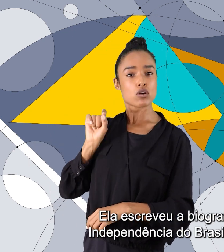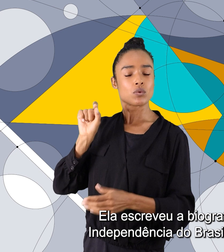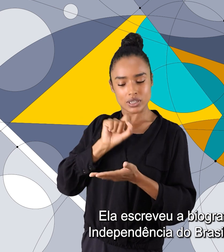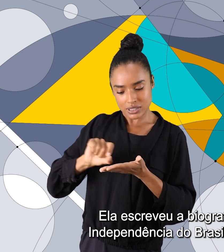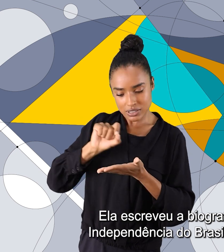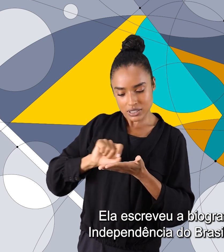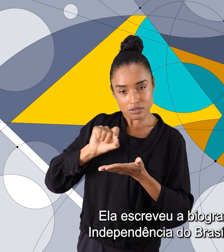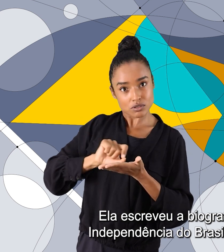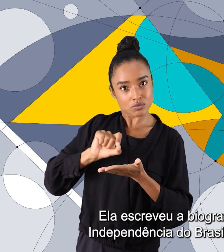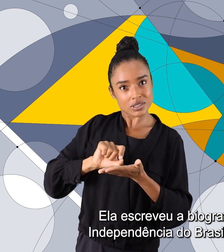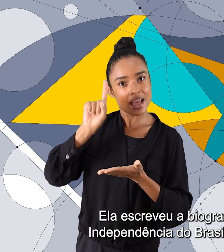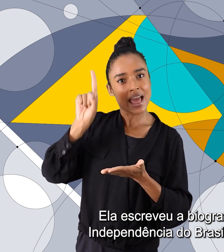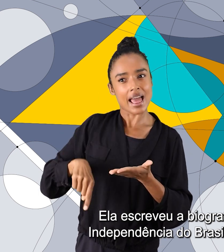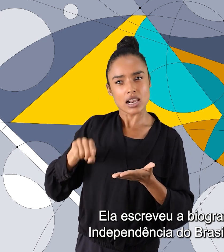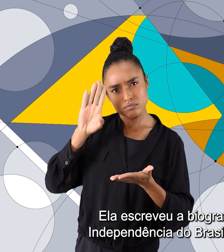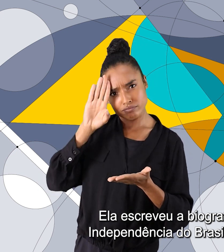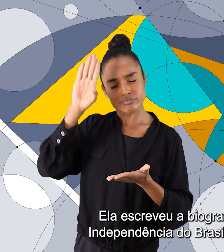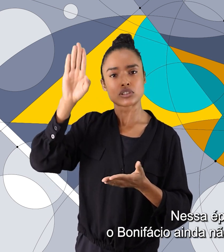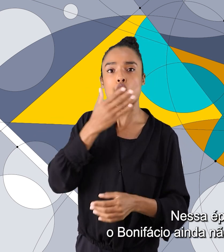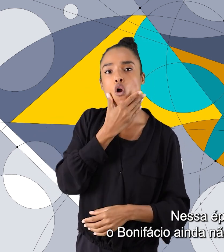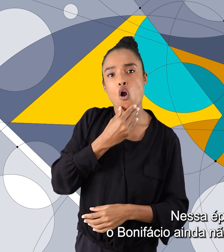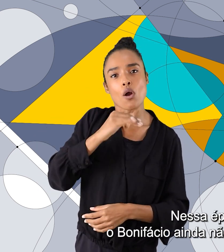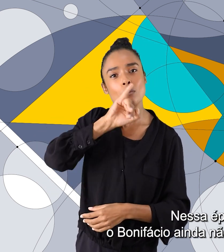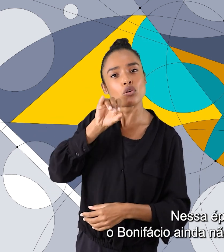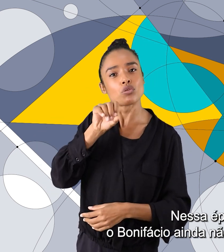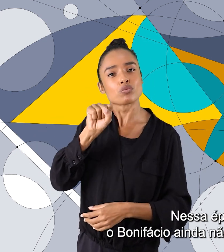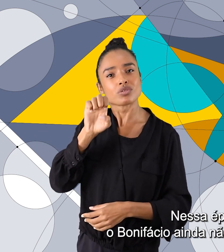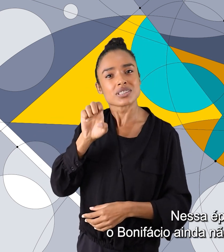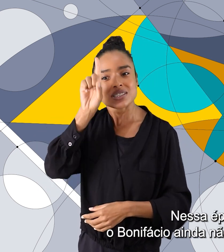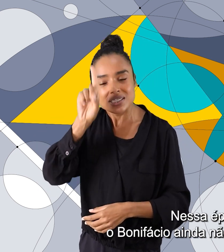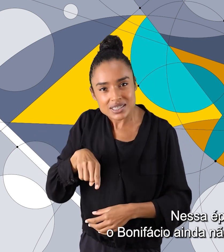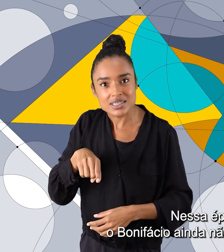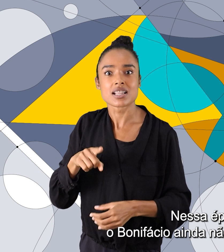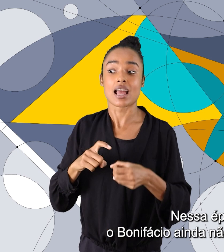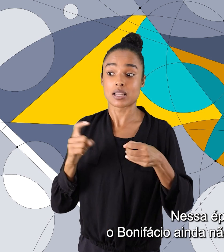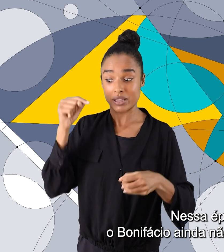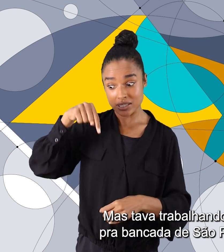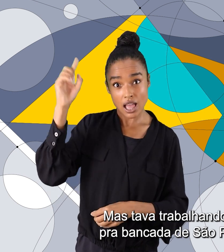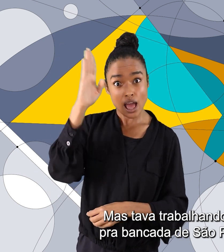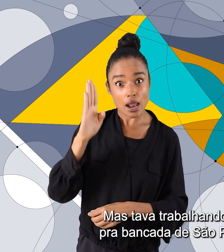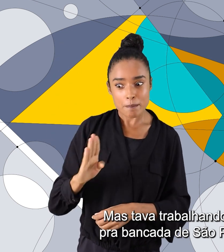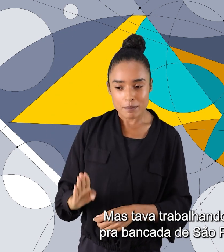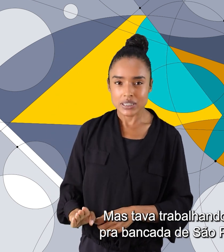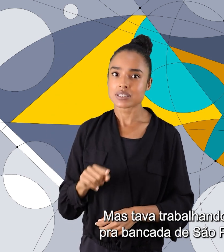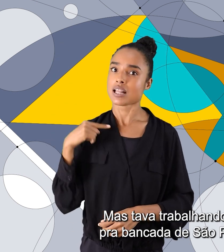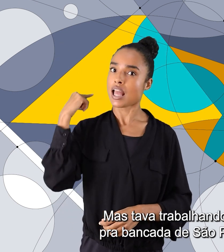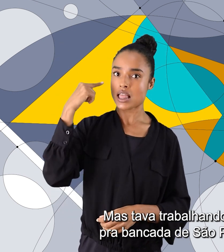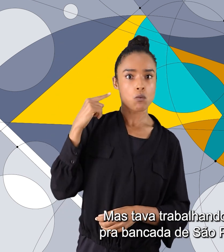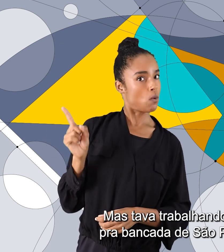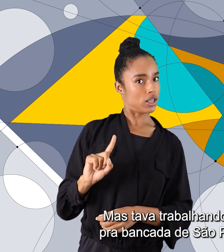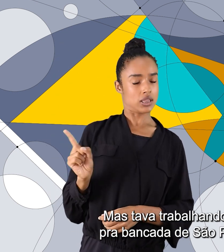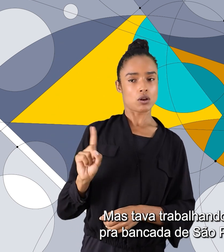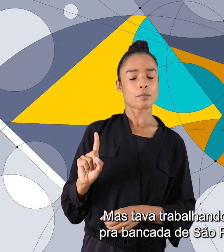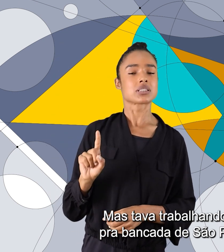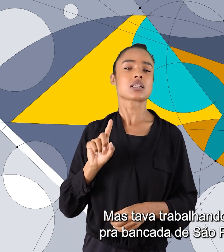da independência do Brasil, o José Bonifácio. Nessa época, o Bonifácio ainda não era deputado, mas estava trabalhando numa proposta